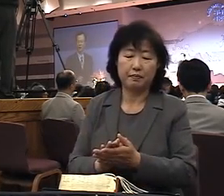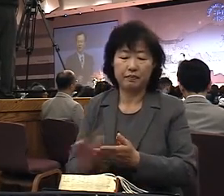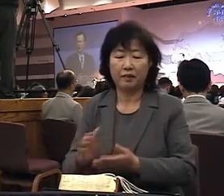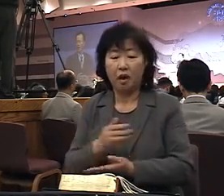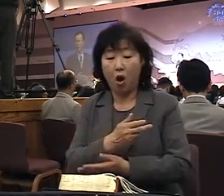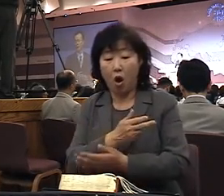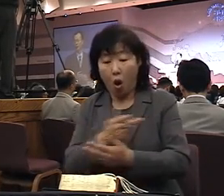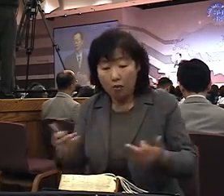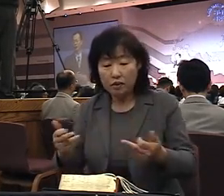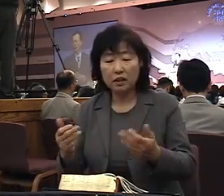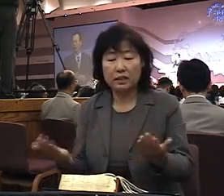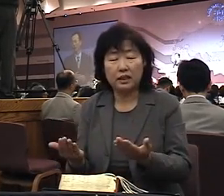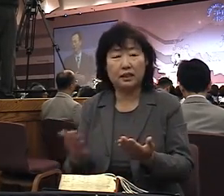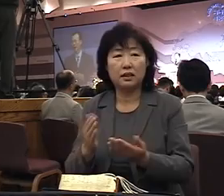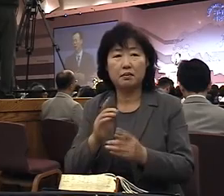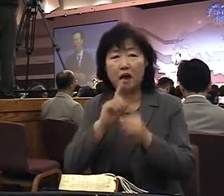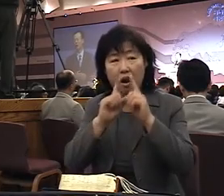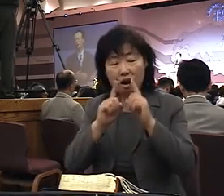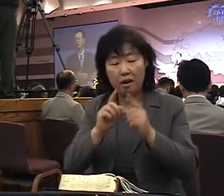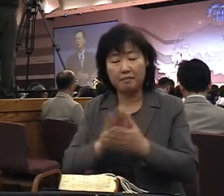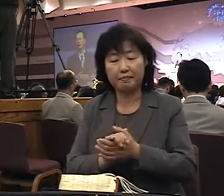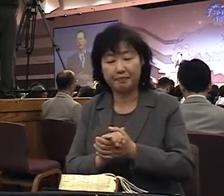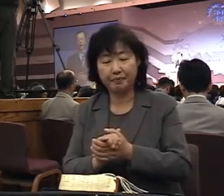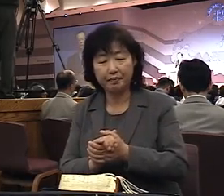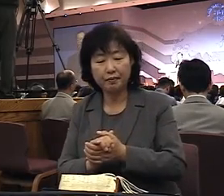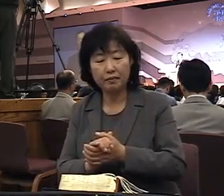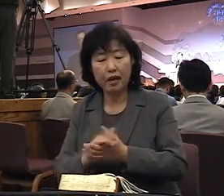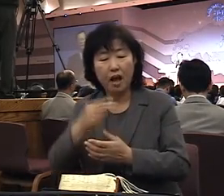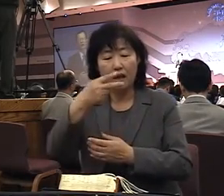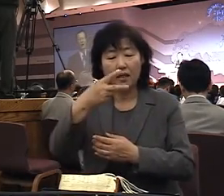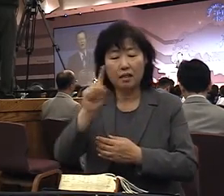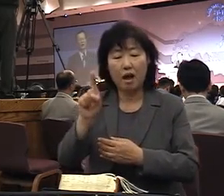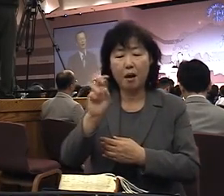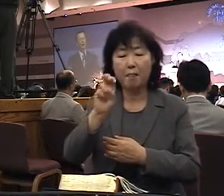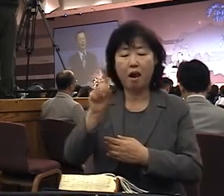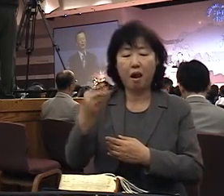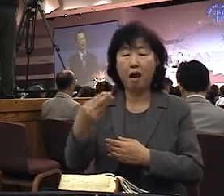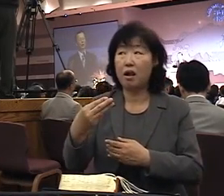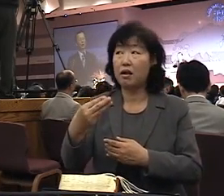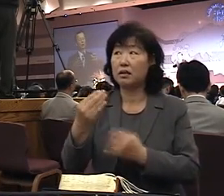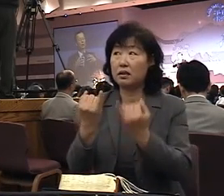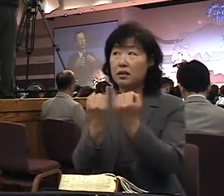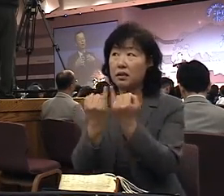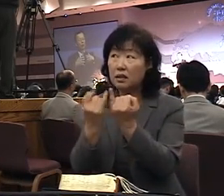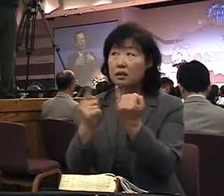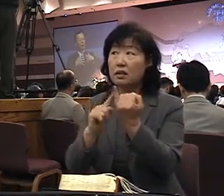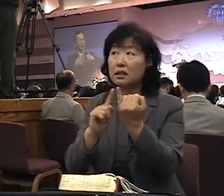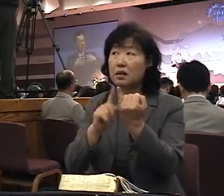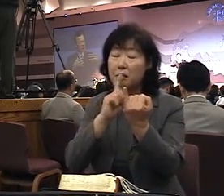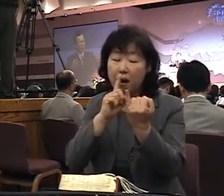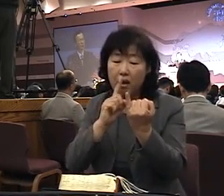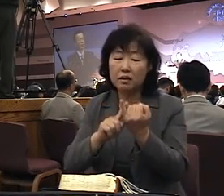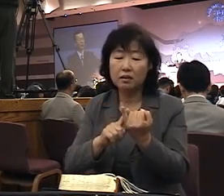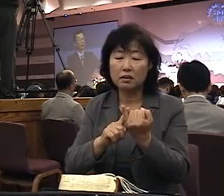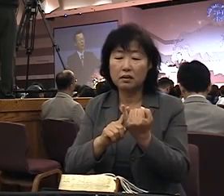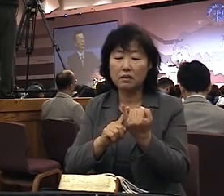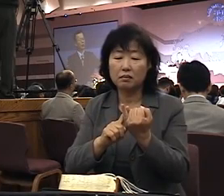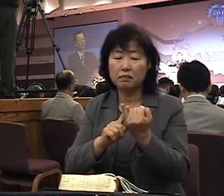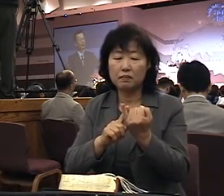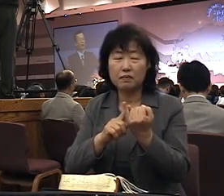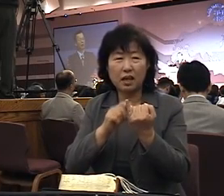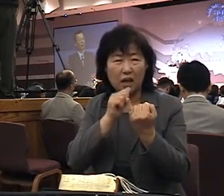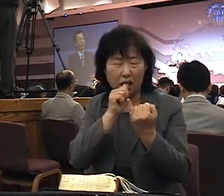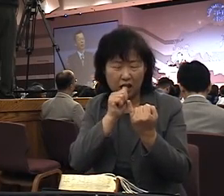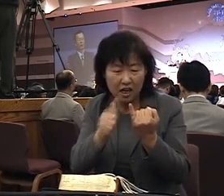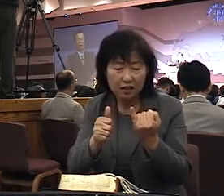이거 엄청난 이야기죠. 다말의 경우를 우리가 그가 한 일에 대하여서 우리가 절대로 excuse를,